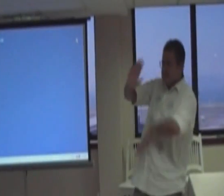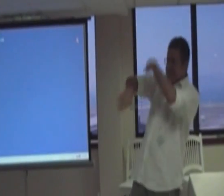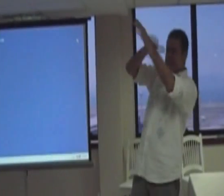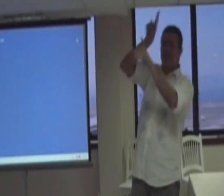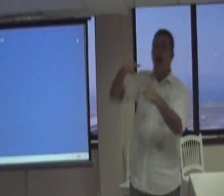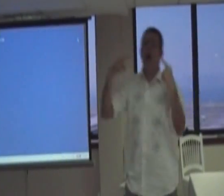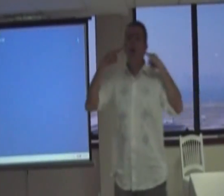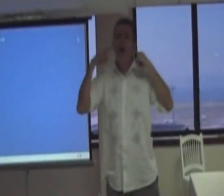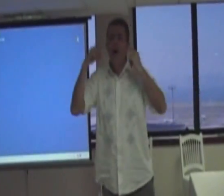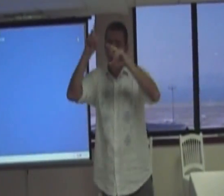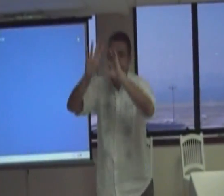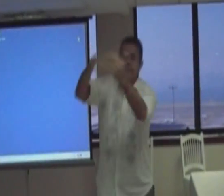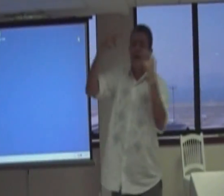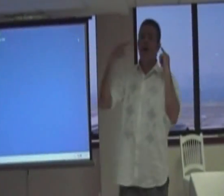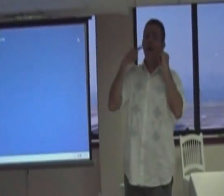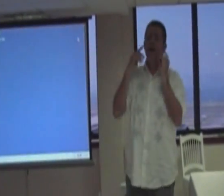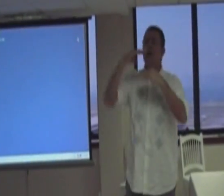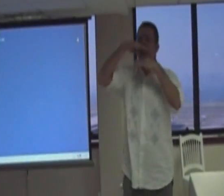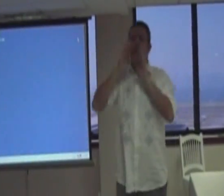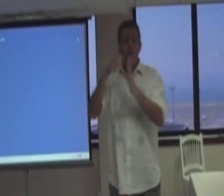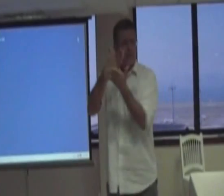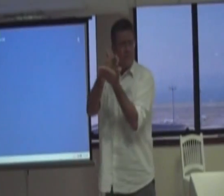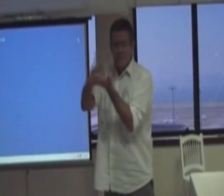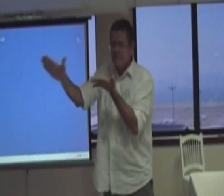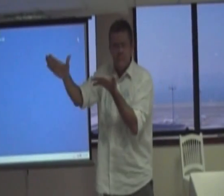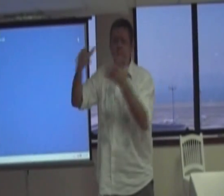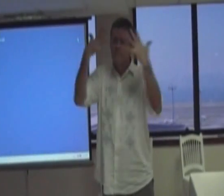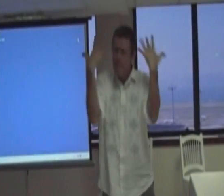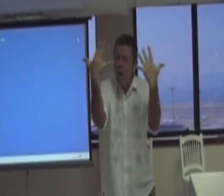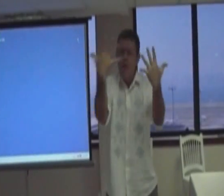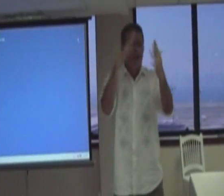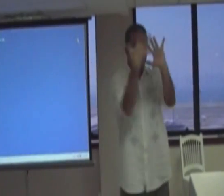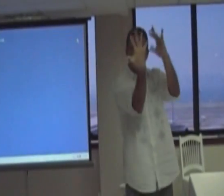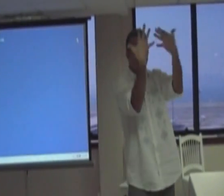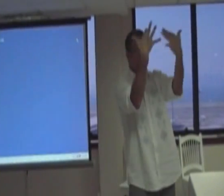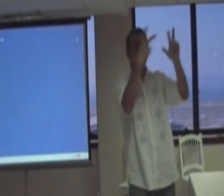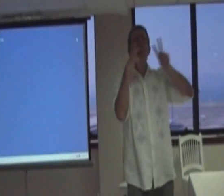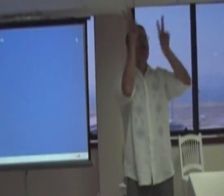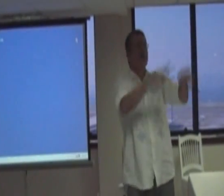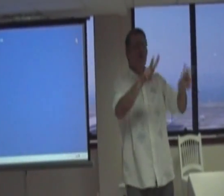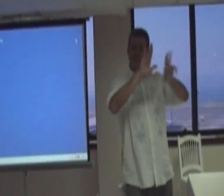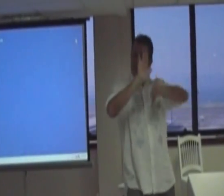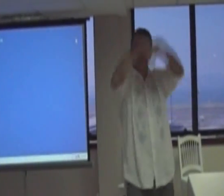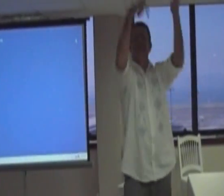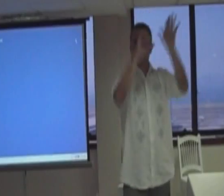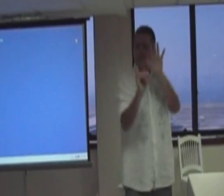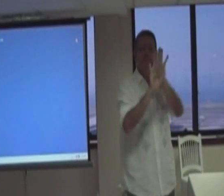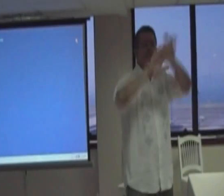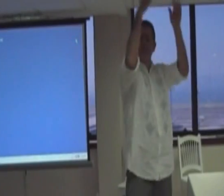Muitas pessoas pensam que o surdo consegue se desenvolver a partir do meio auditivo e não é. Não é a partir desse canal auditivo, mas sim pelo